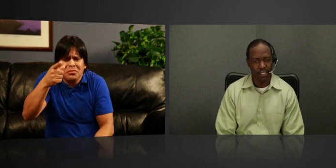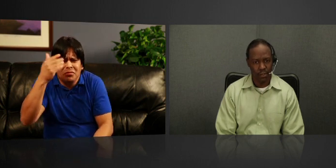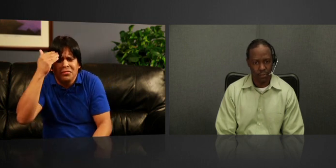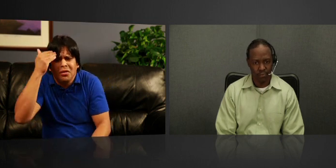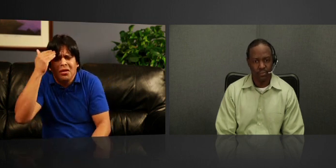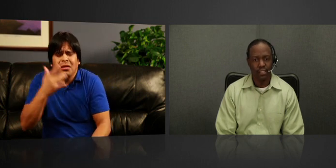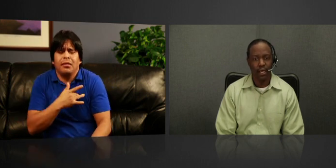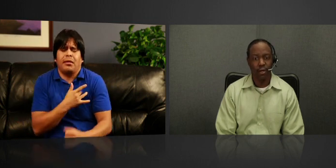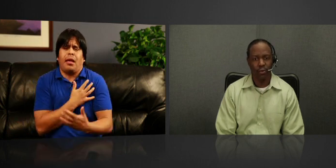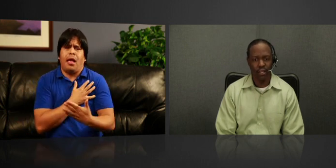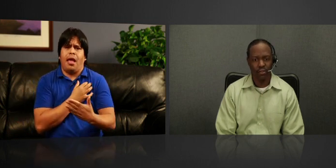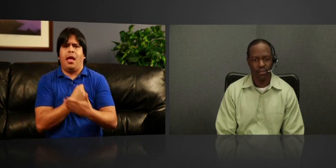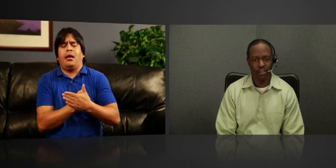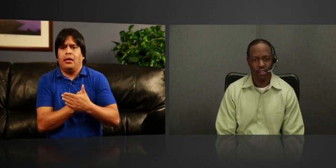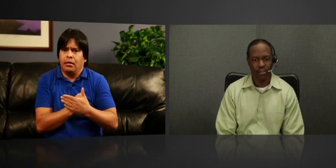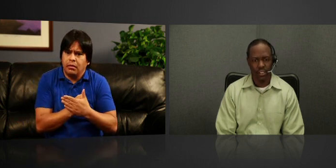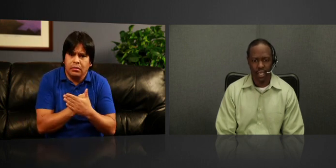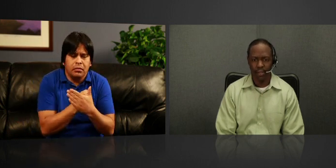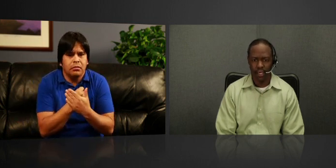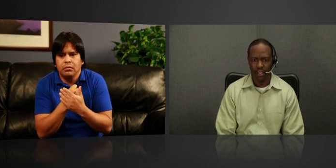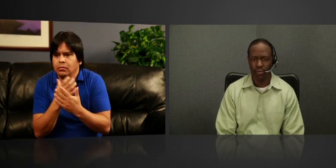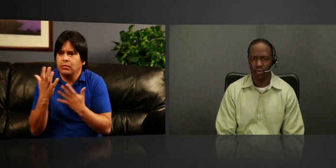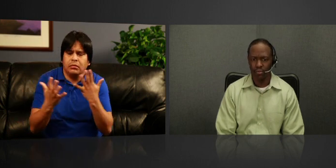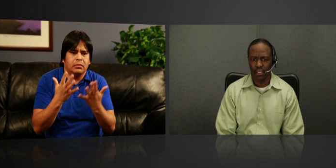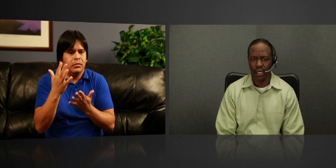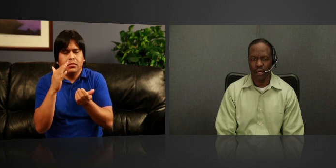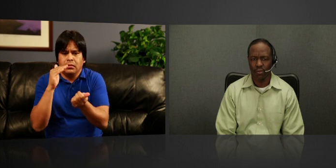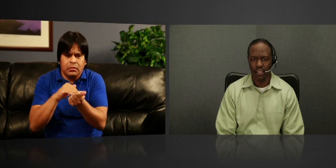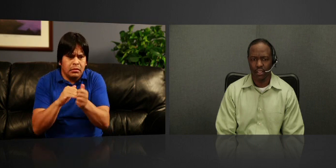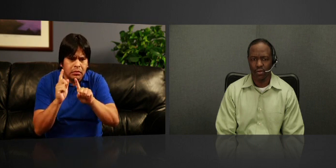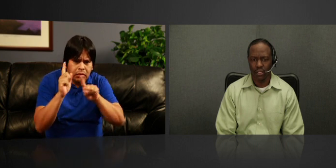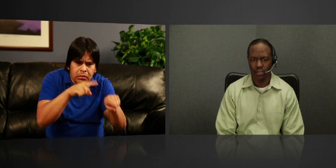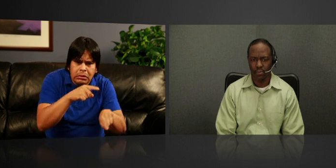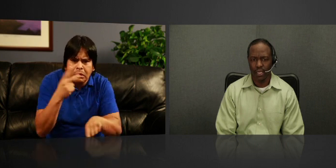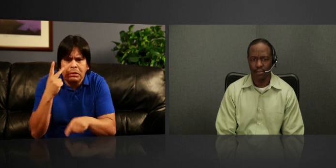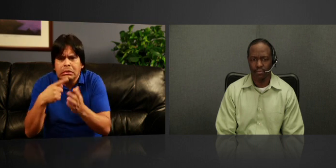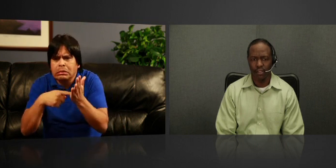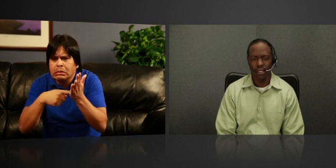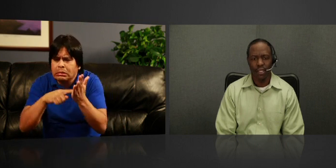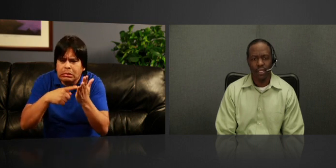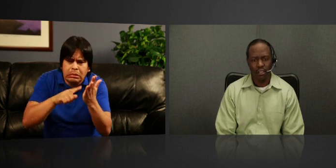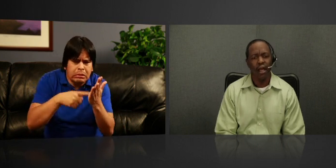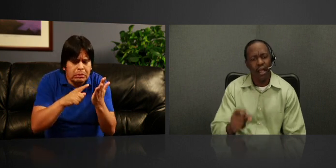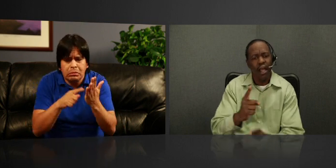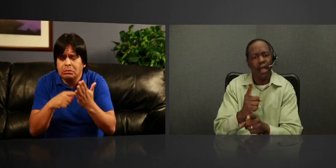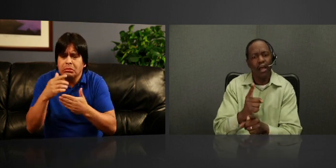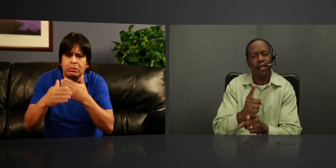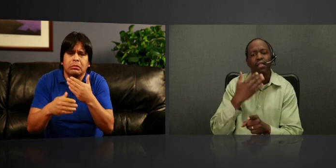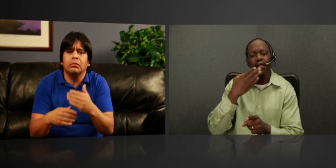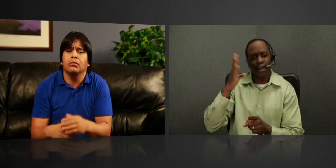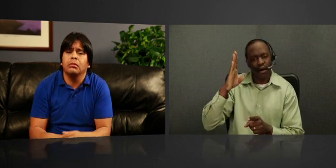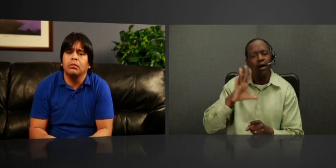la salud está mejorando Gracias sabe que tuvo un ataque del corazón verdad sí sí gracias a Dios